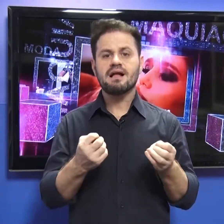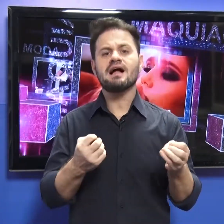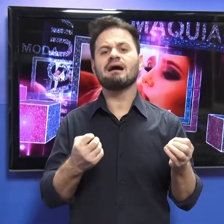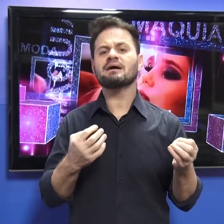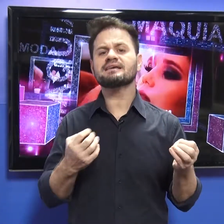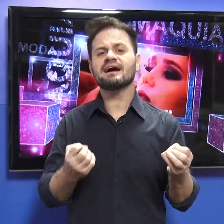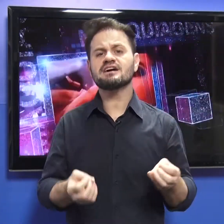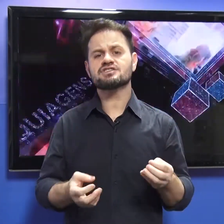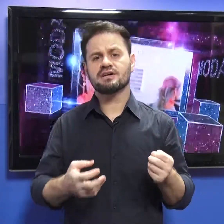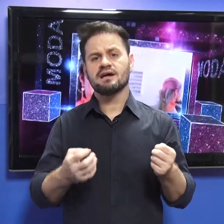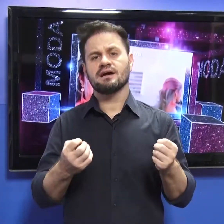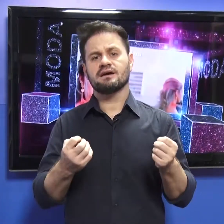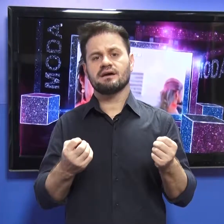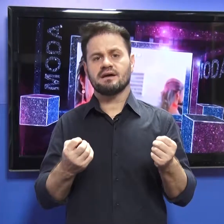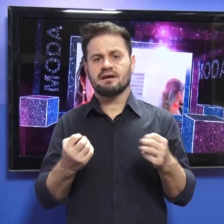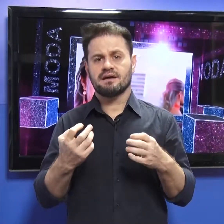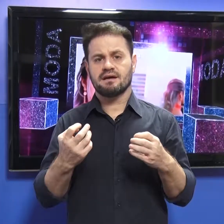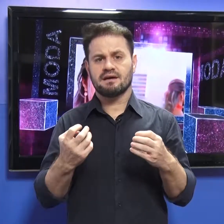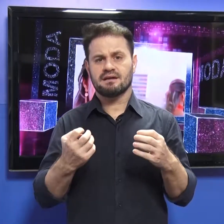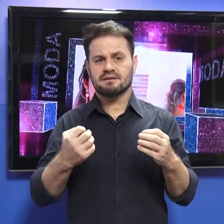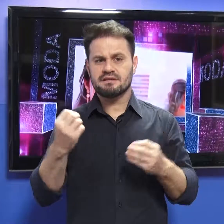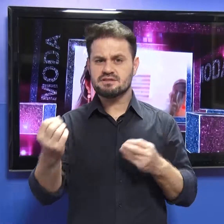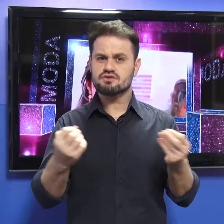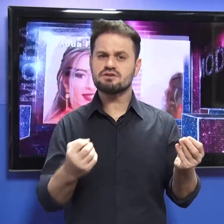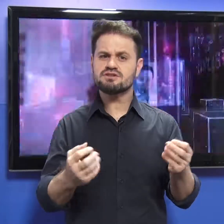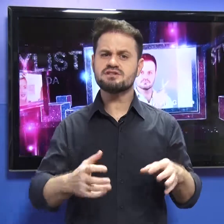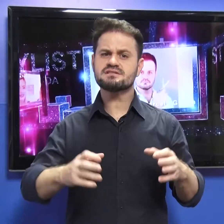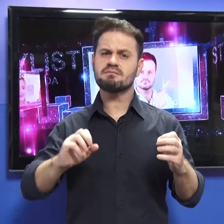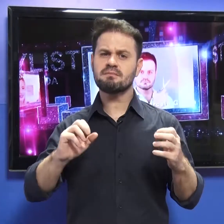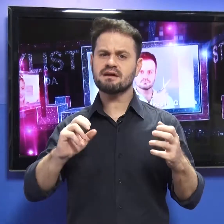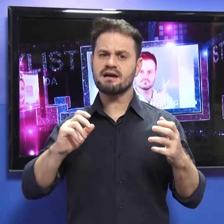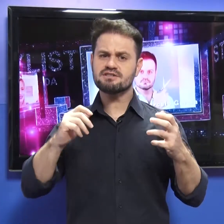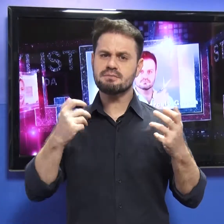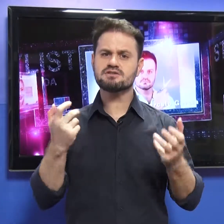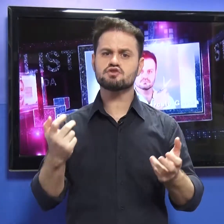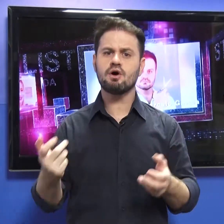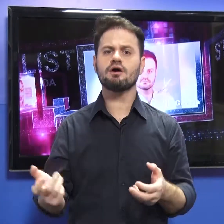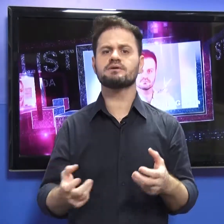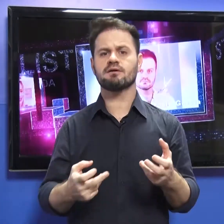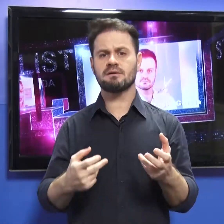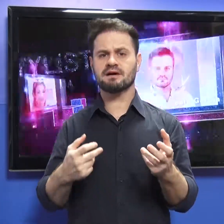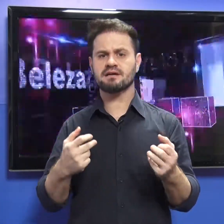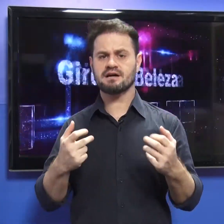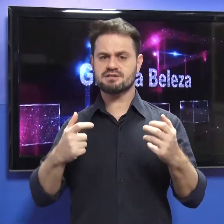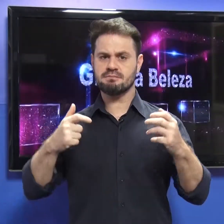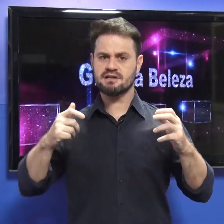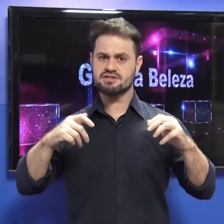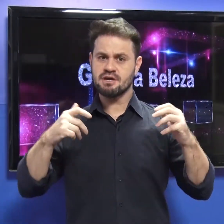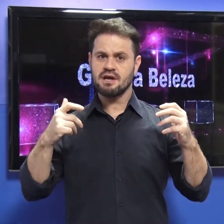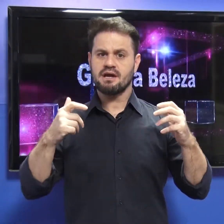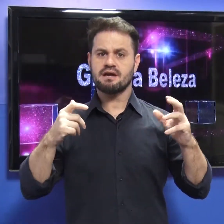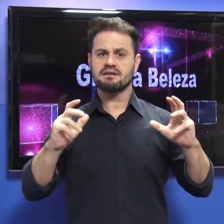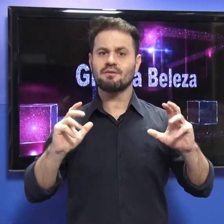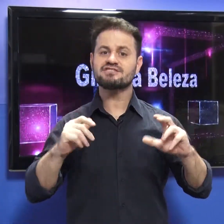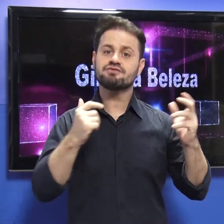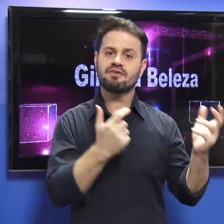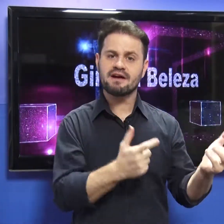a maquiagem é nesses dois dias é uma maquiagem mais sobra é uma maquiagem mais de não é de festa